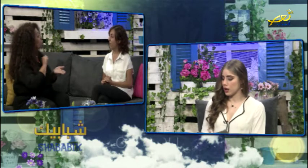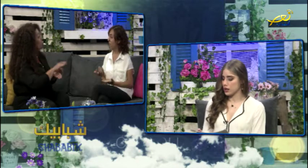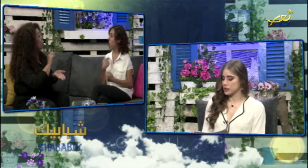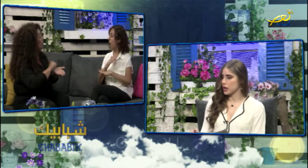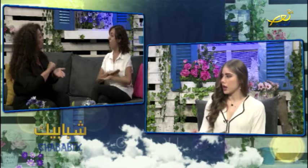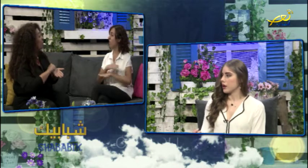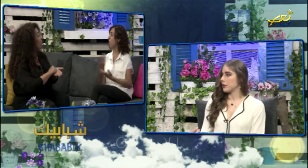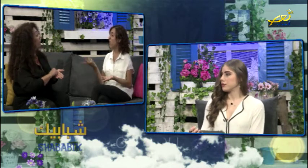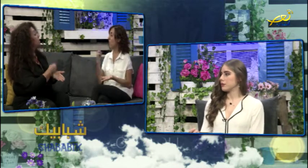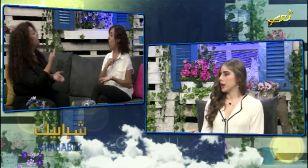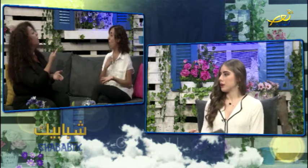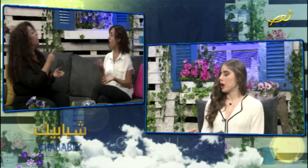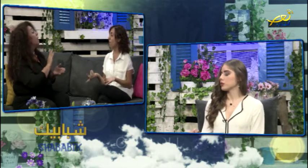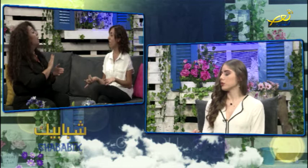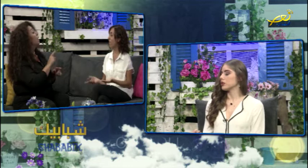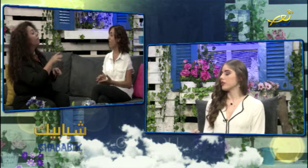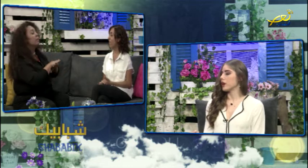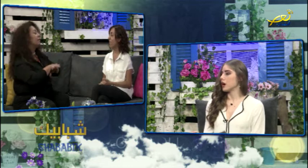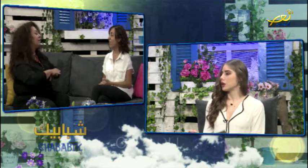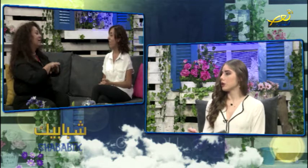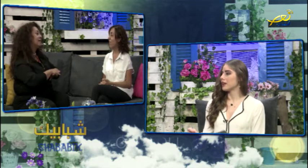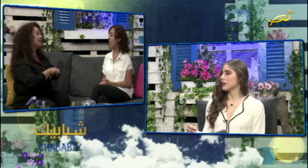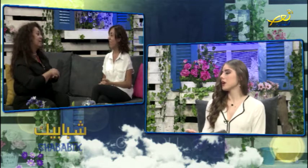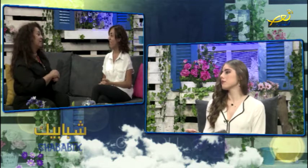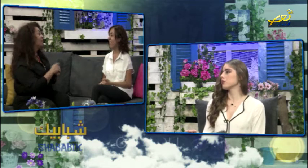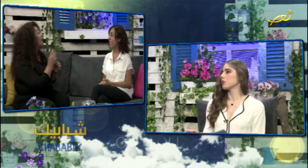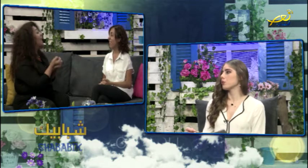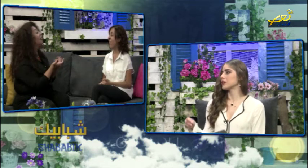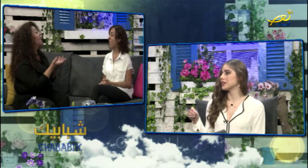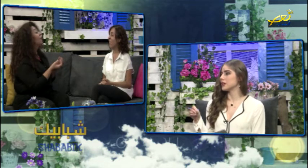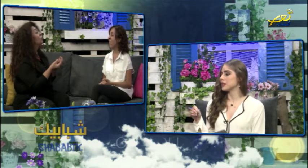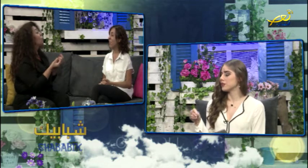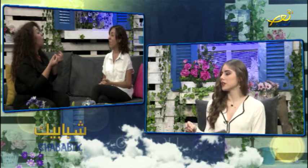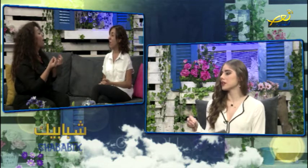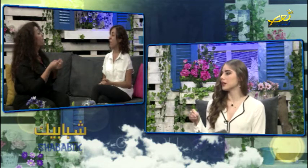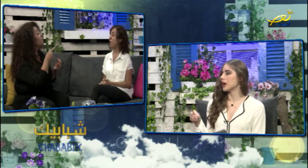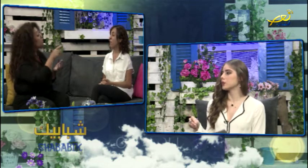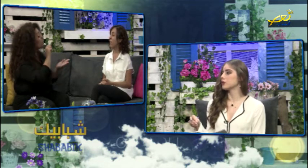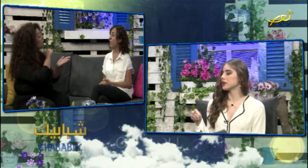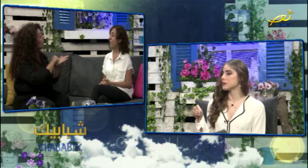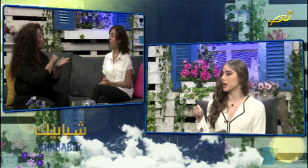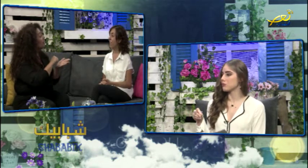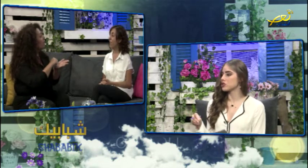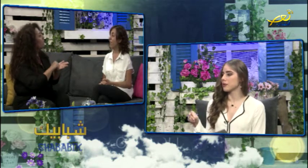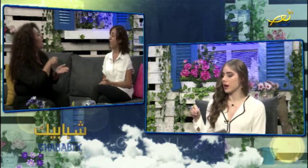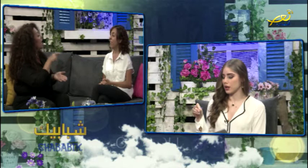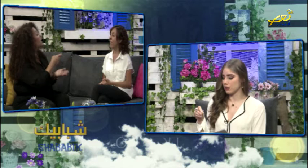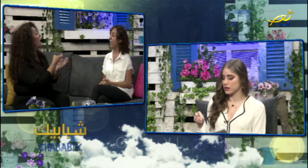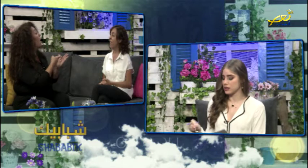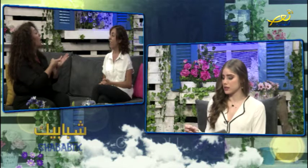خالص يعني محطوط. فاليوم قد مهم تنفيذ هذا القانون بالنسبة للمجتمع،